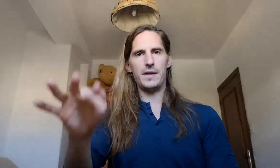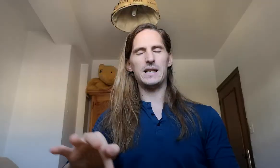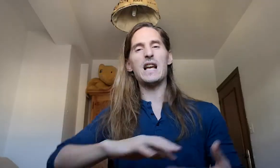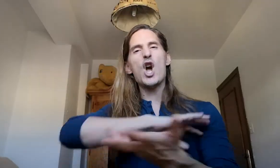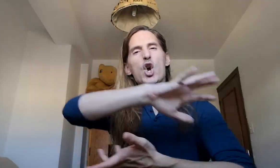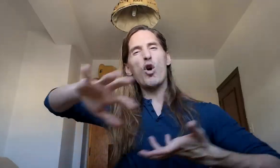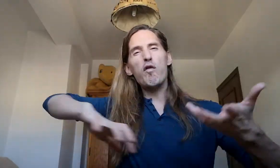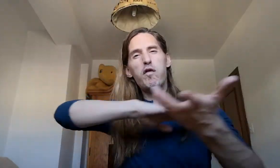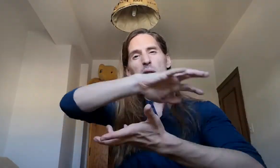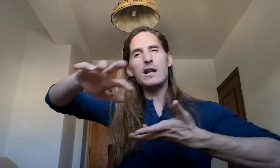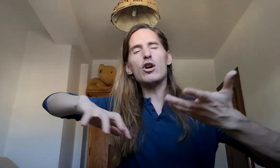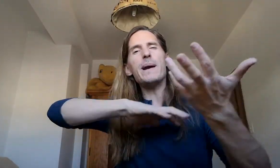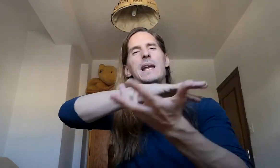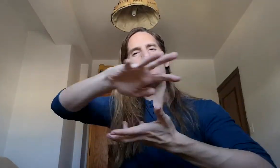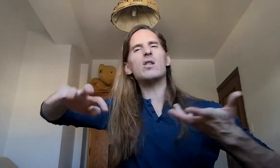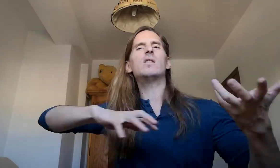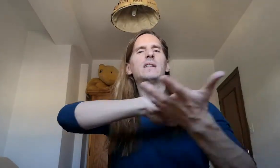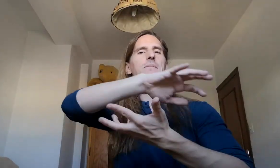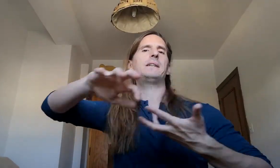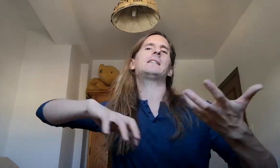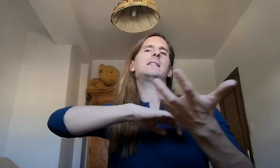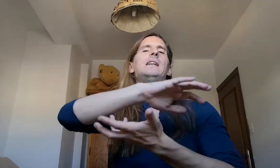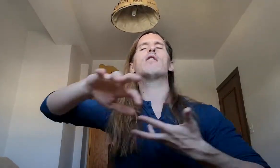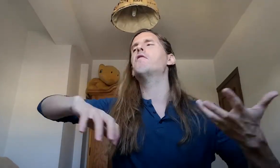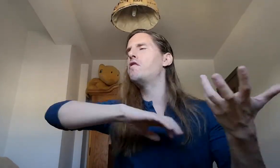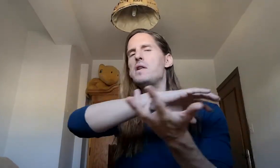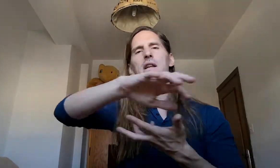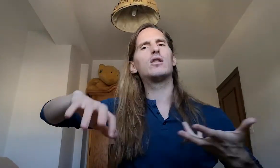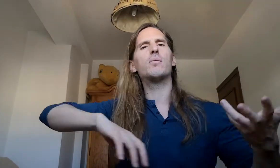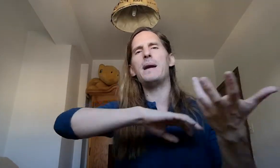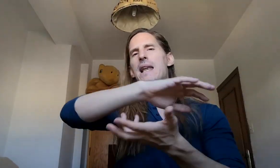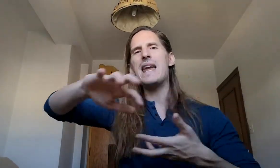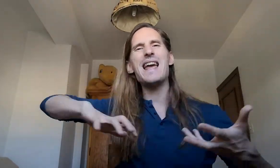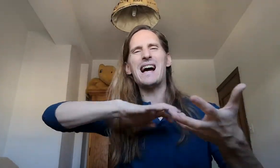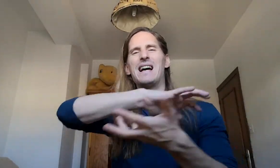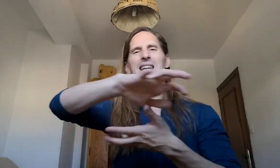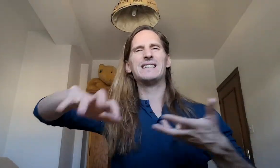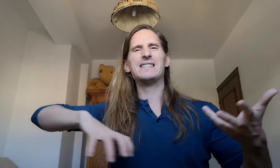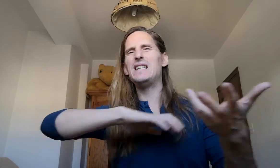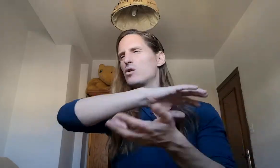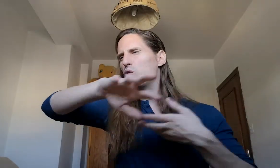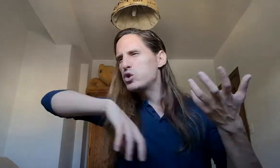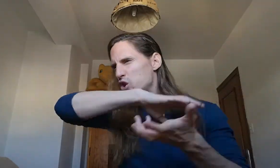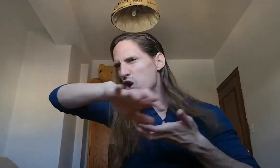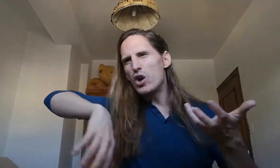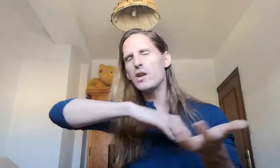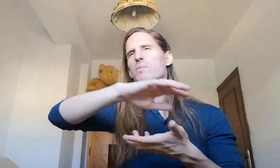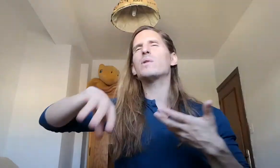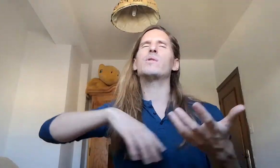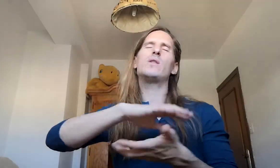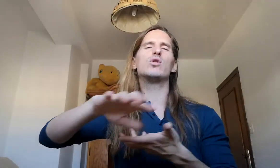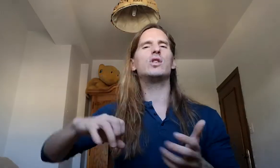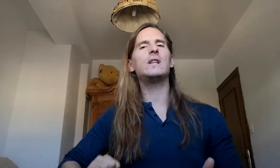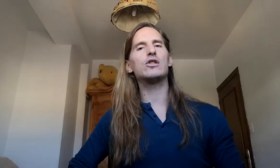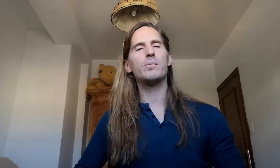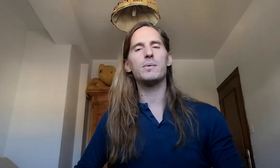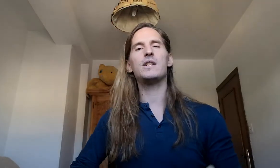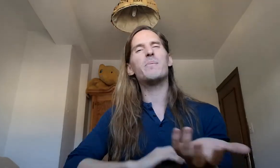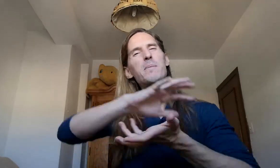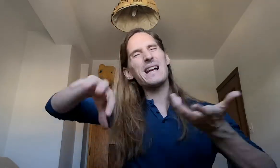Francesa. Conflicto bélico también es así. Conflicto, pelea, discusión. Bueno, discusión tiene su propio signo, pero para